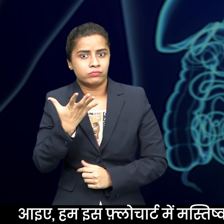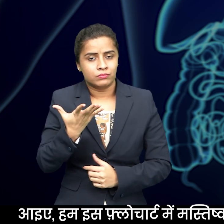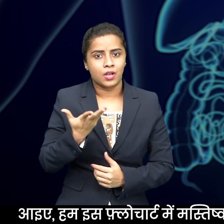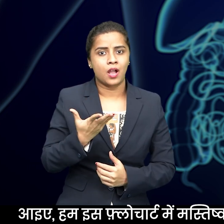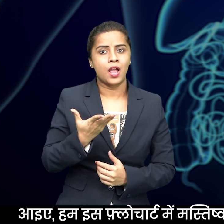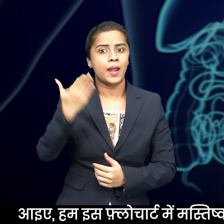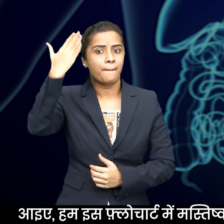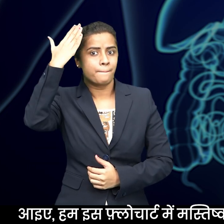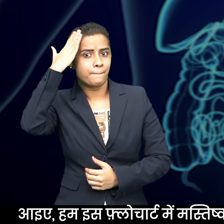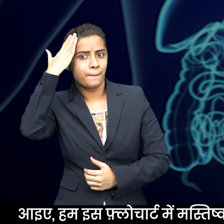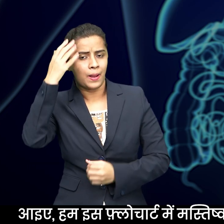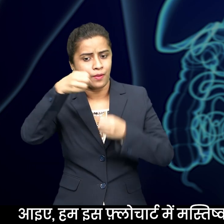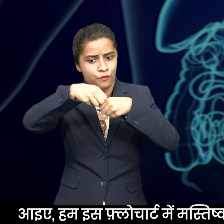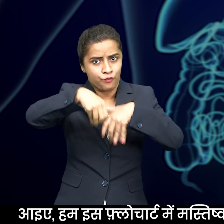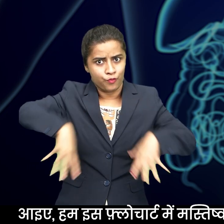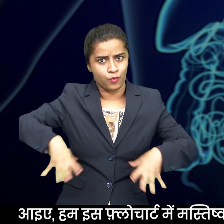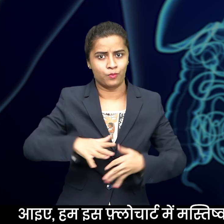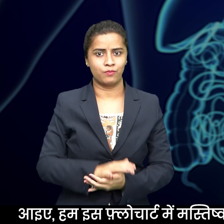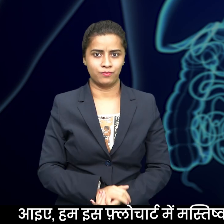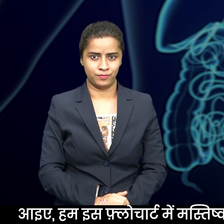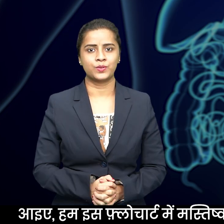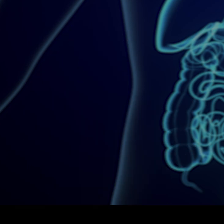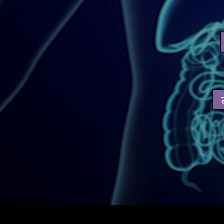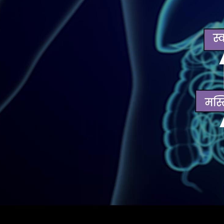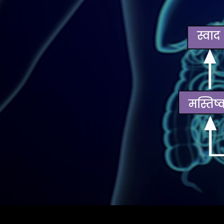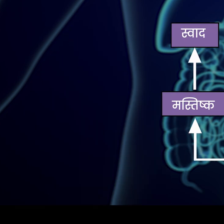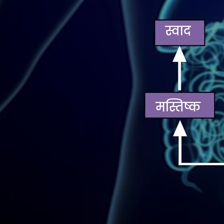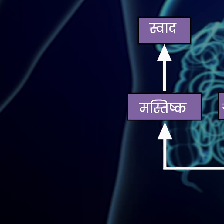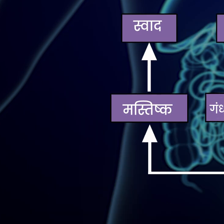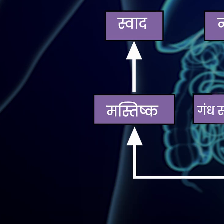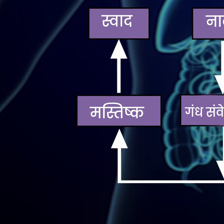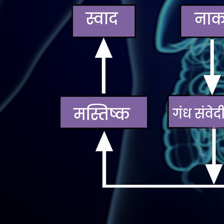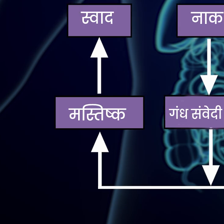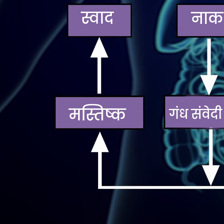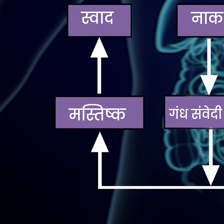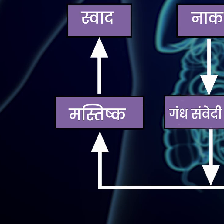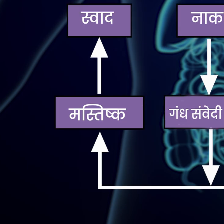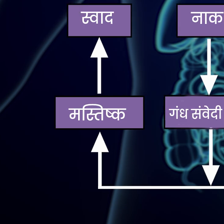स्वाद की पाचन के मार्ग का प्रेक्षण करें।